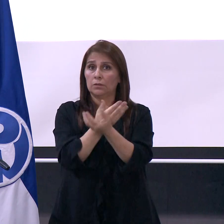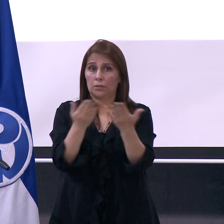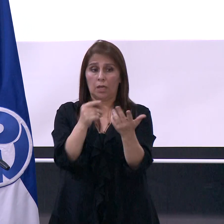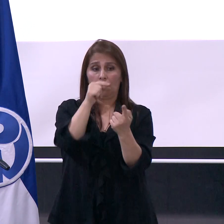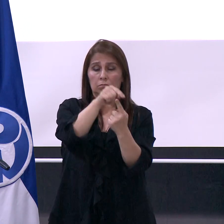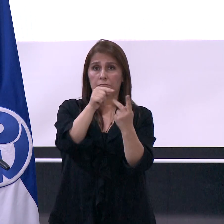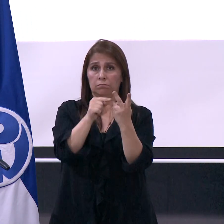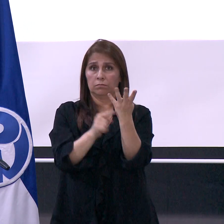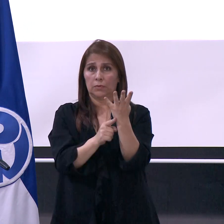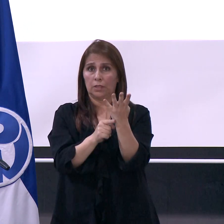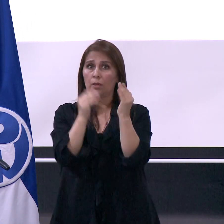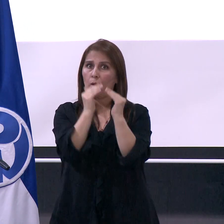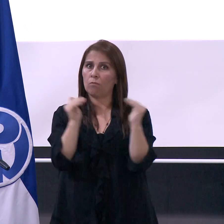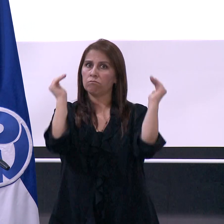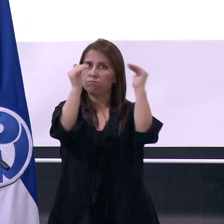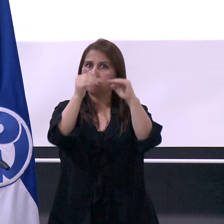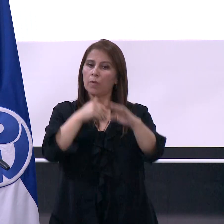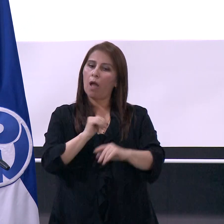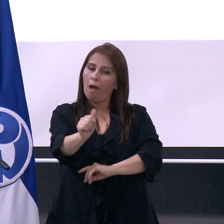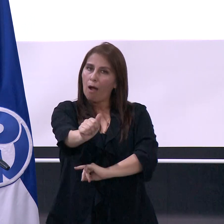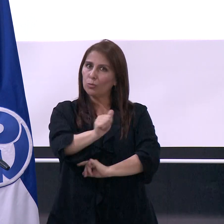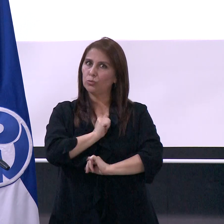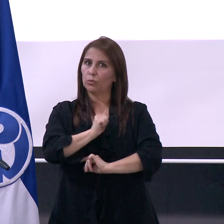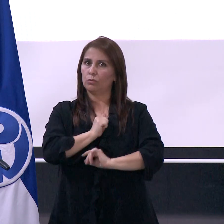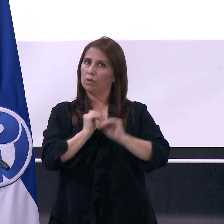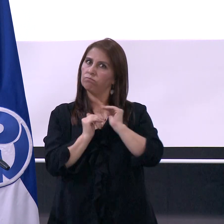un alto nivel de autonomía